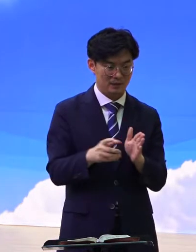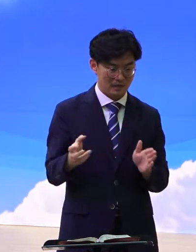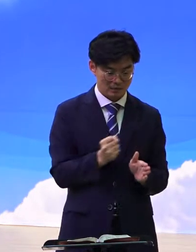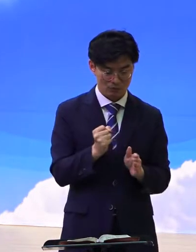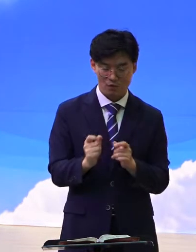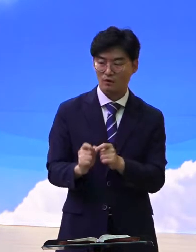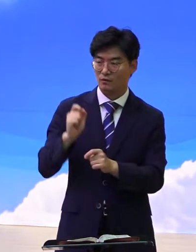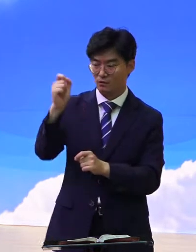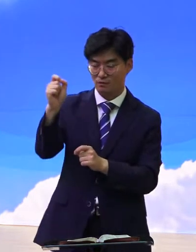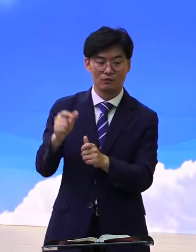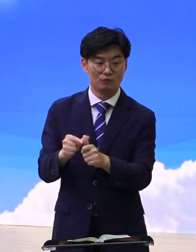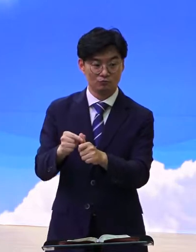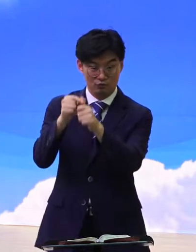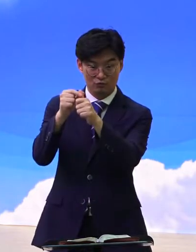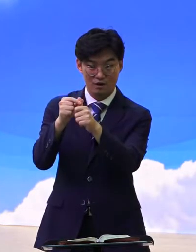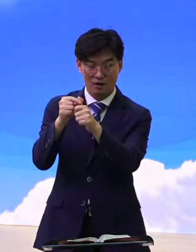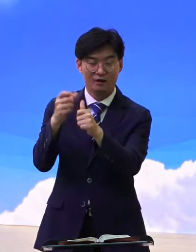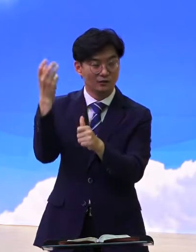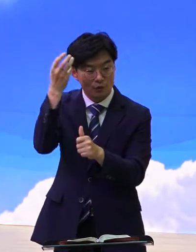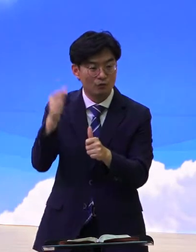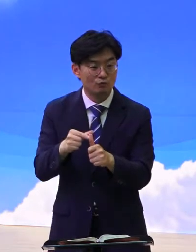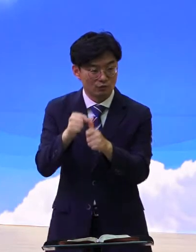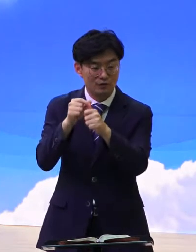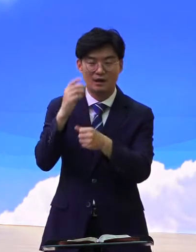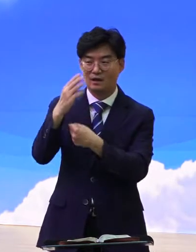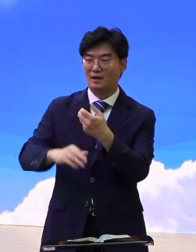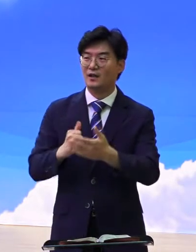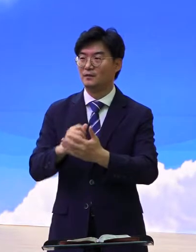나라를 바라보기 때문이었습니다.